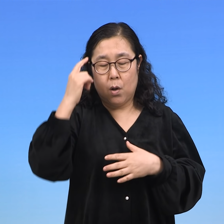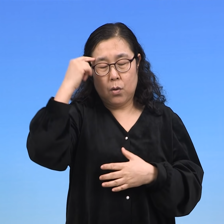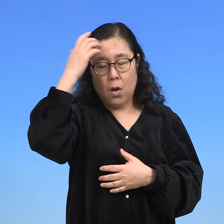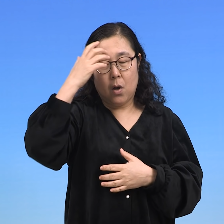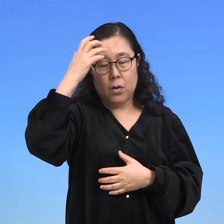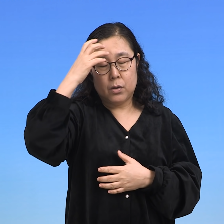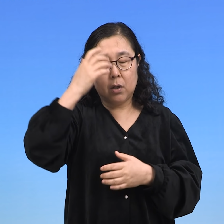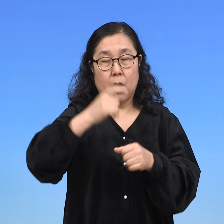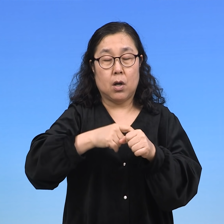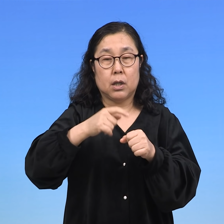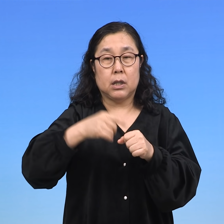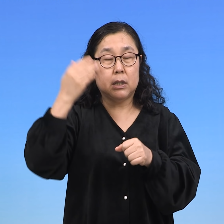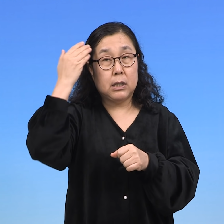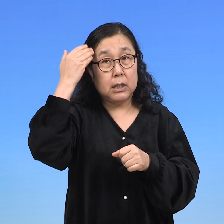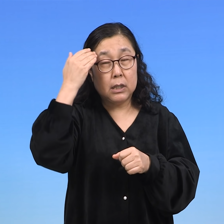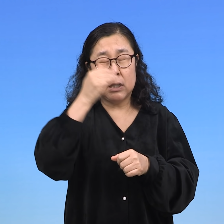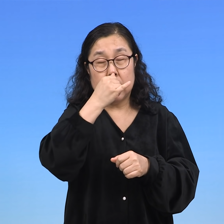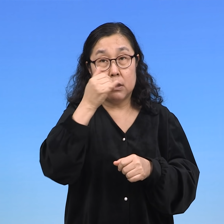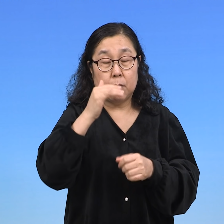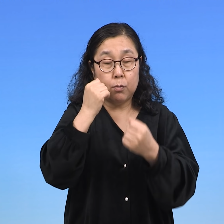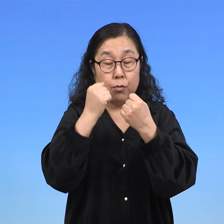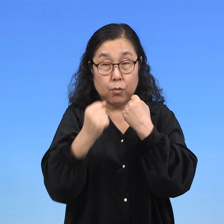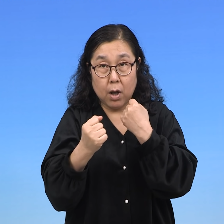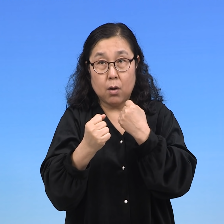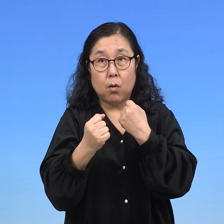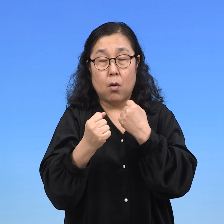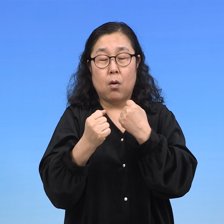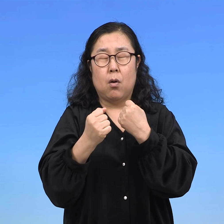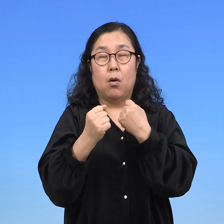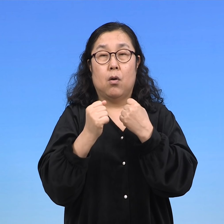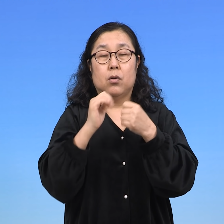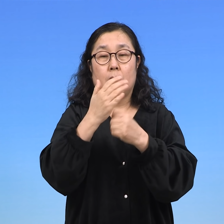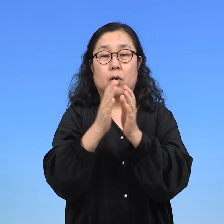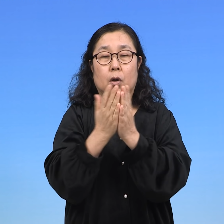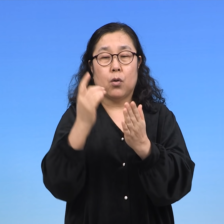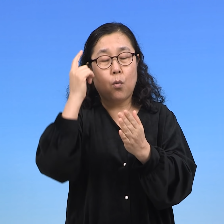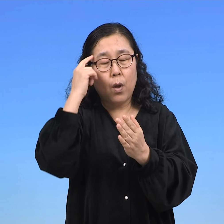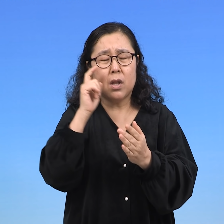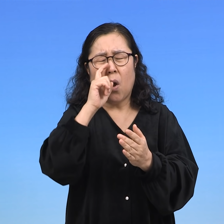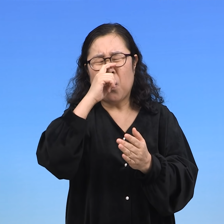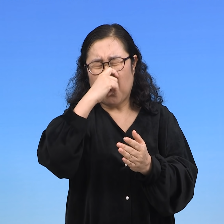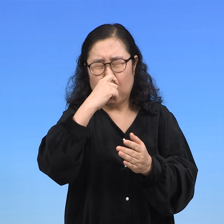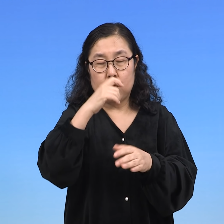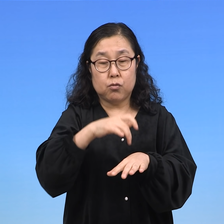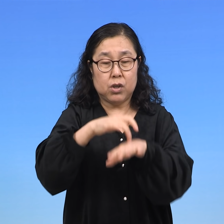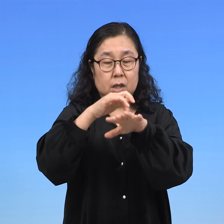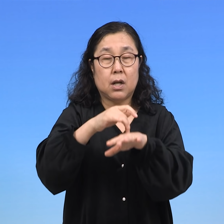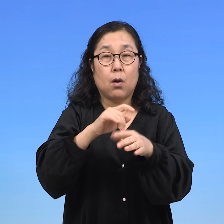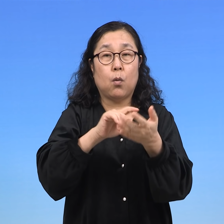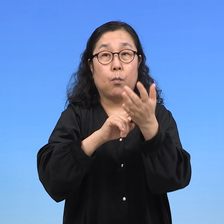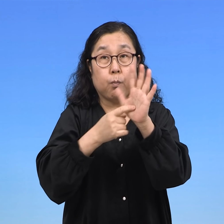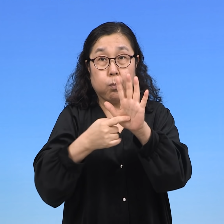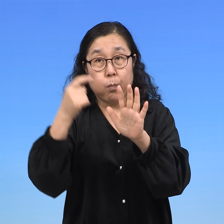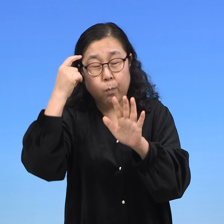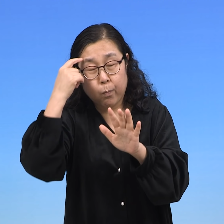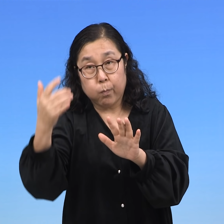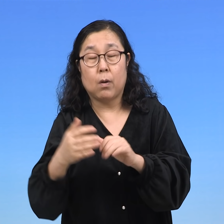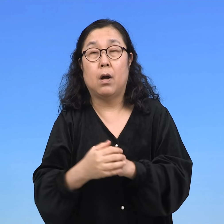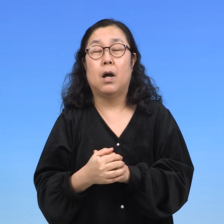놀라운 영적인 지식을 갖고 있는 그들인데 왜 성경은 더러운 귀신이라고 표현하느냐고요? 우리가 잘